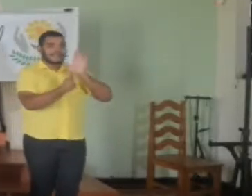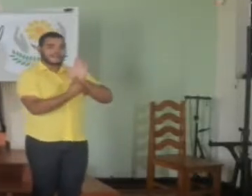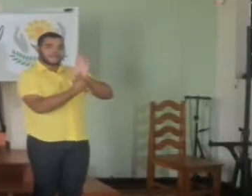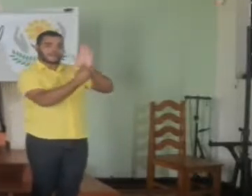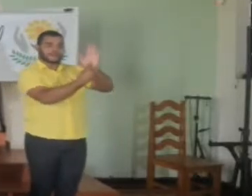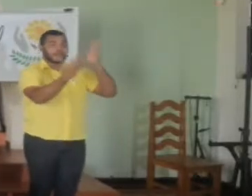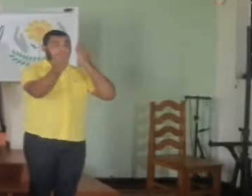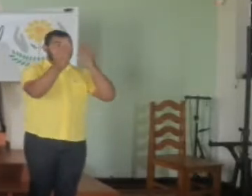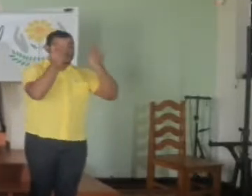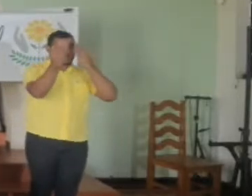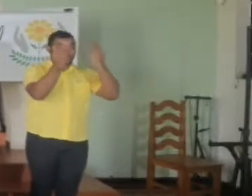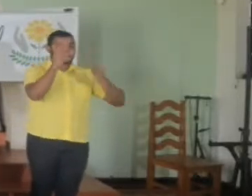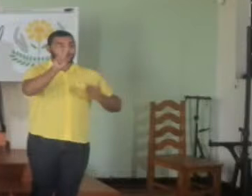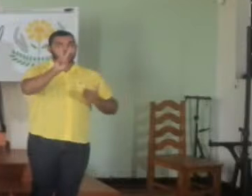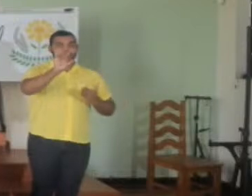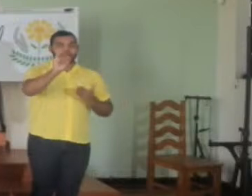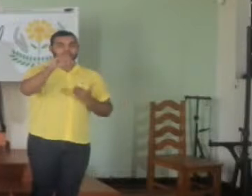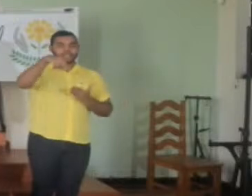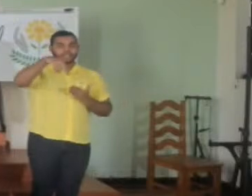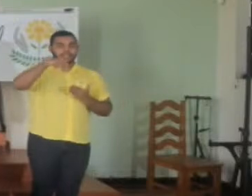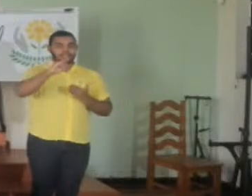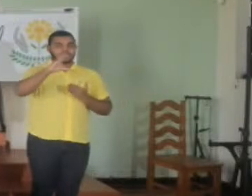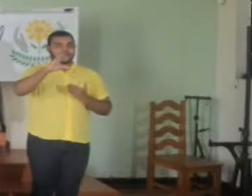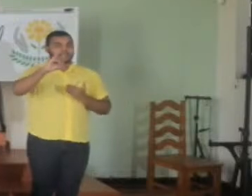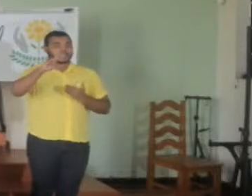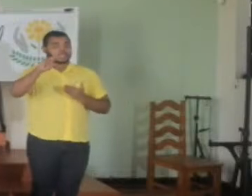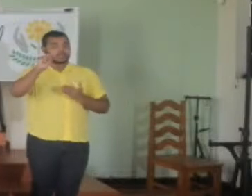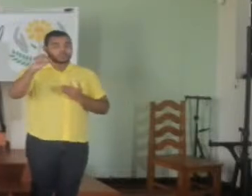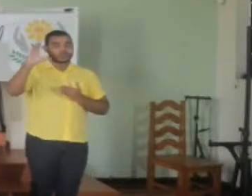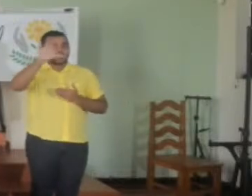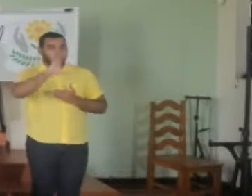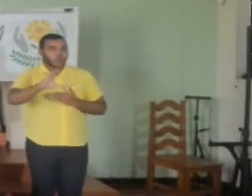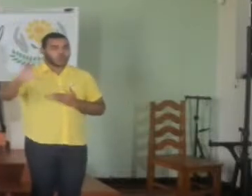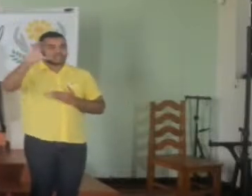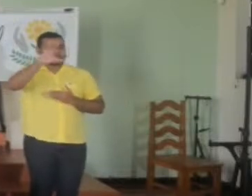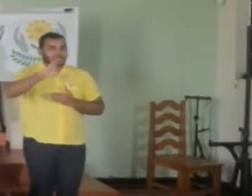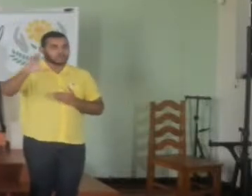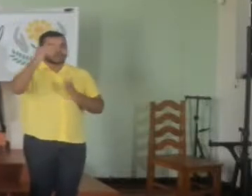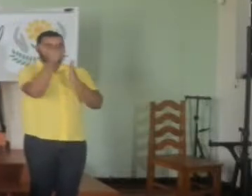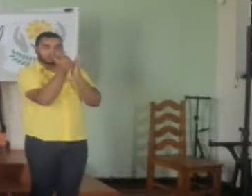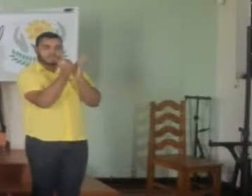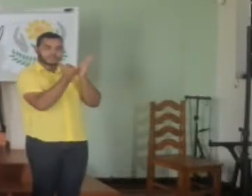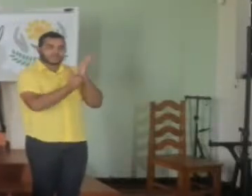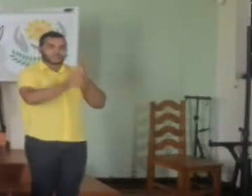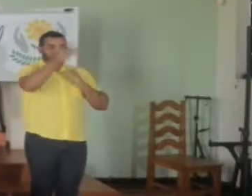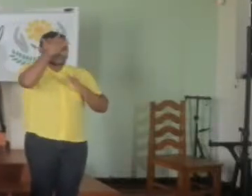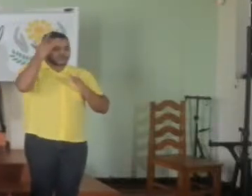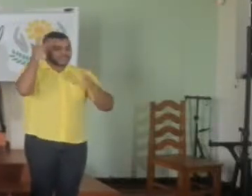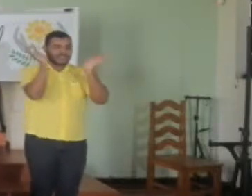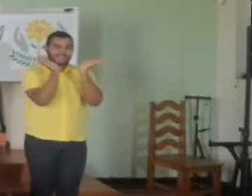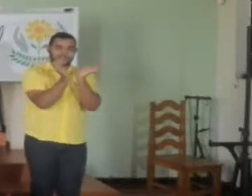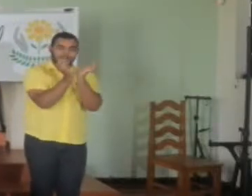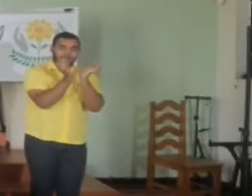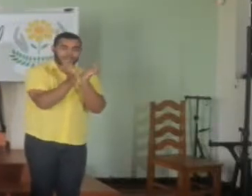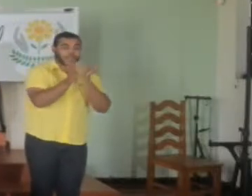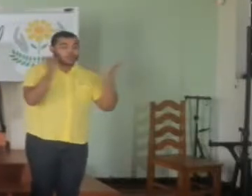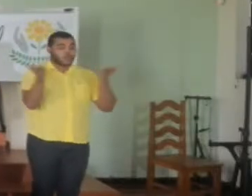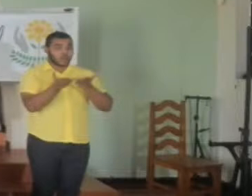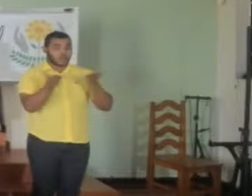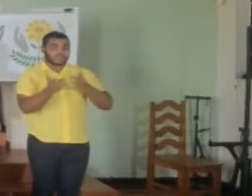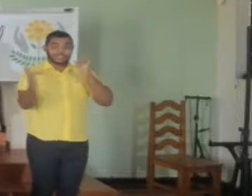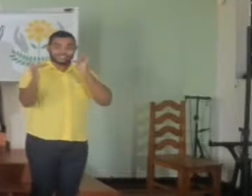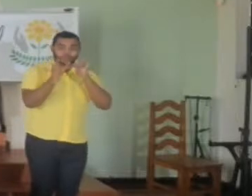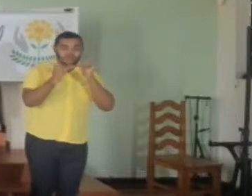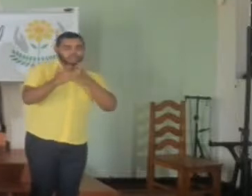nosso psicólogo Vinícius, né, que ele é o coordenador do programa de autodefensoria da APAES, e ele estará mediando